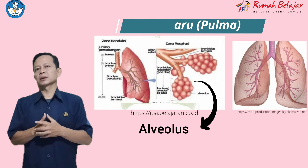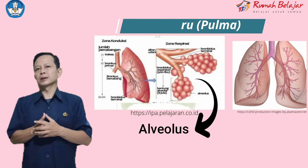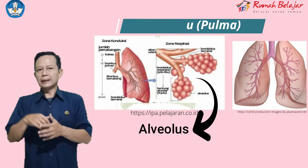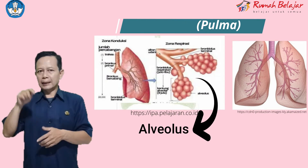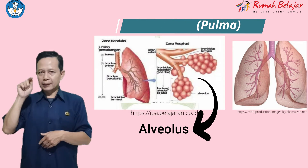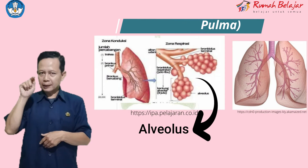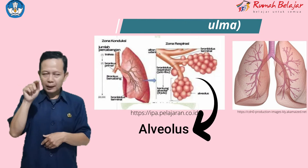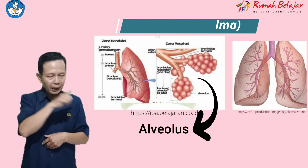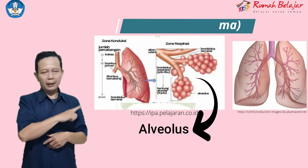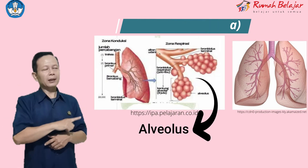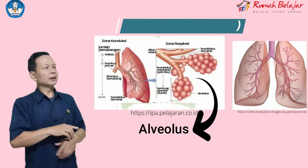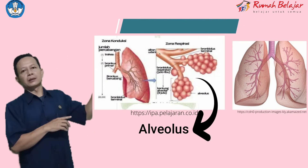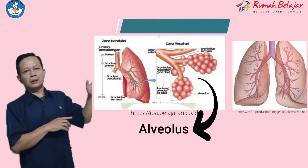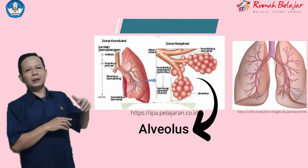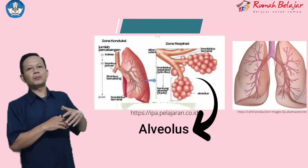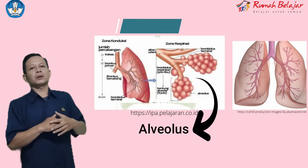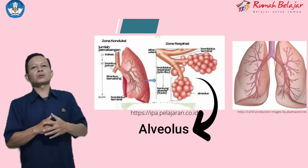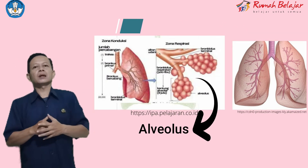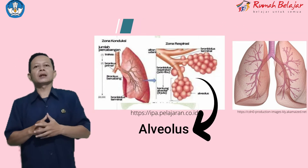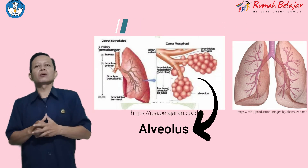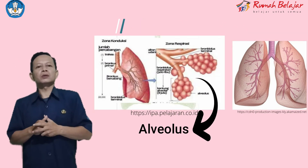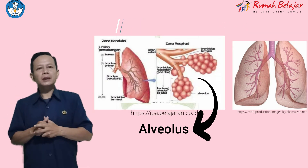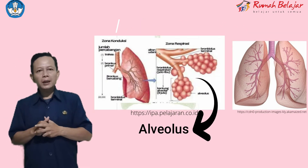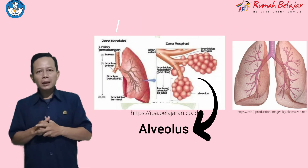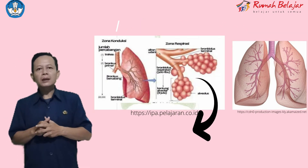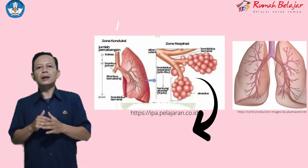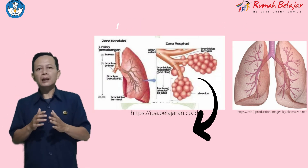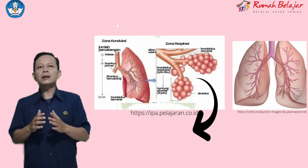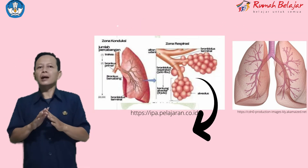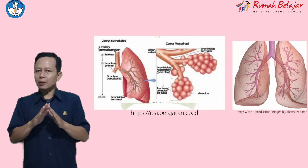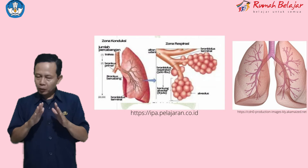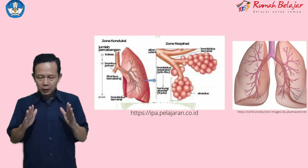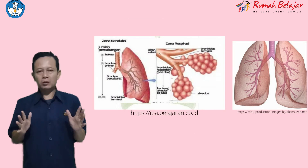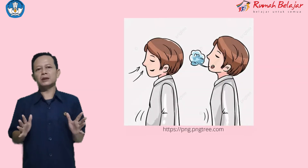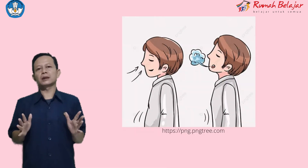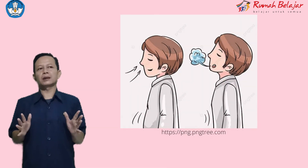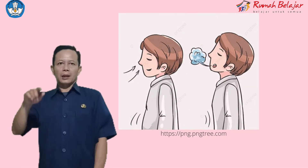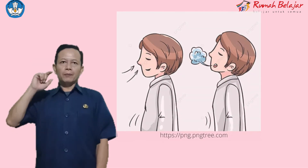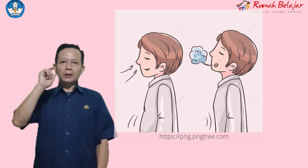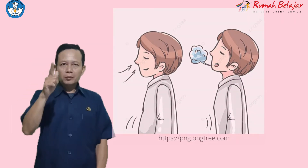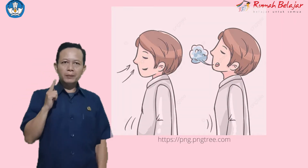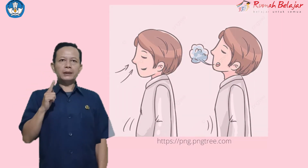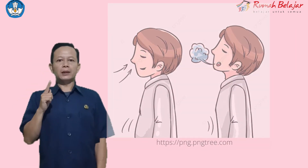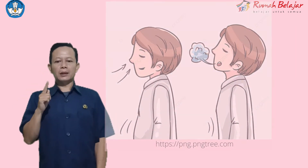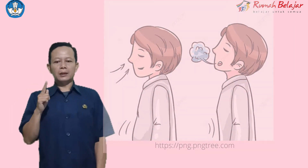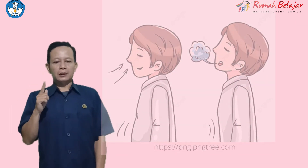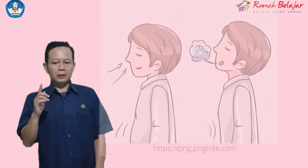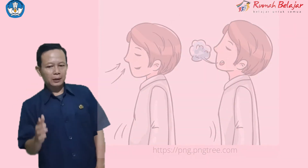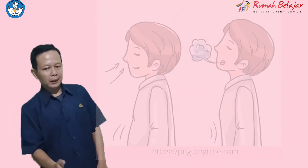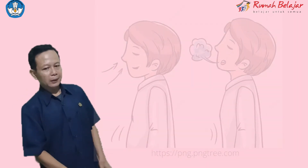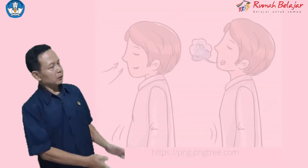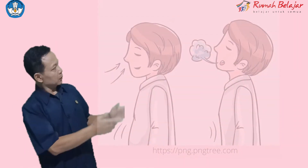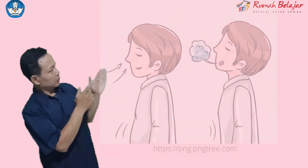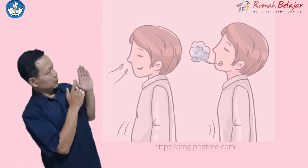anggur, dan di sanalah terjadi pertukaran oksigen dan karbon dioksida. Sahabat rumah belajar,